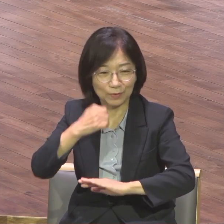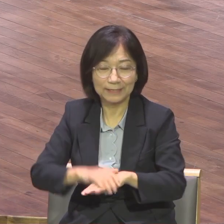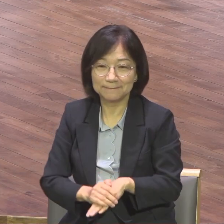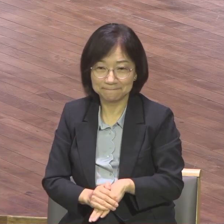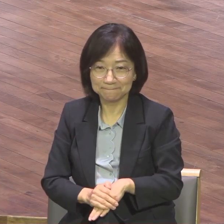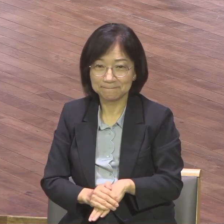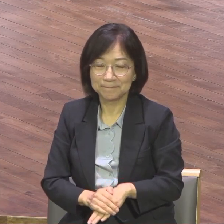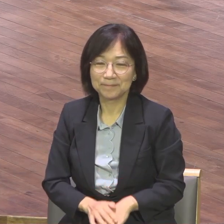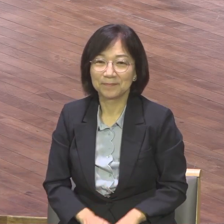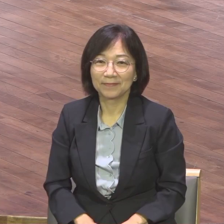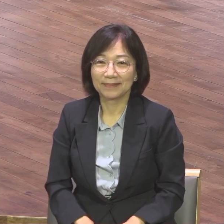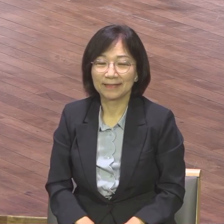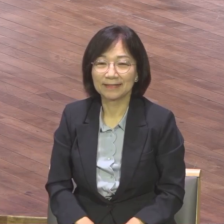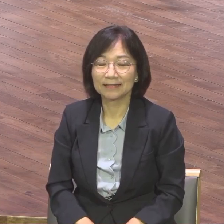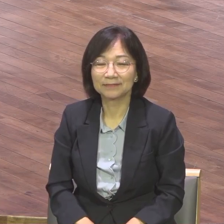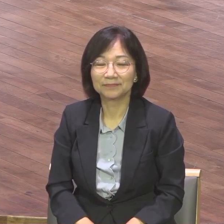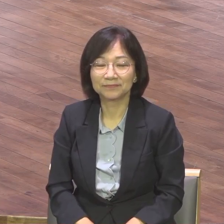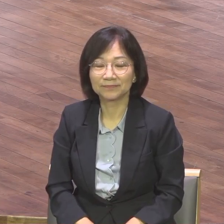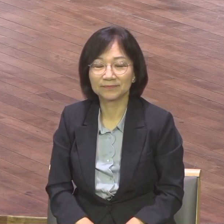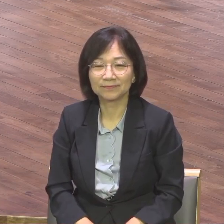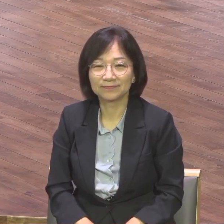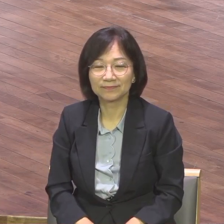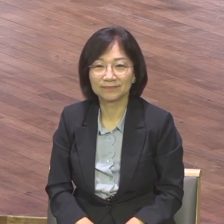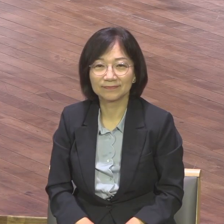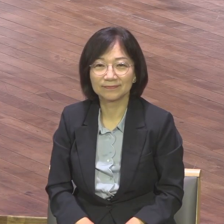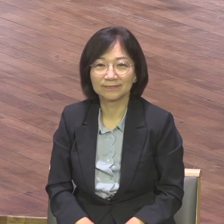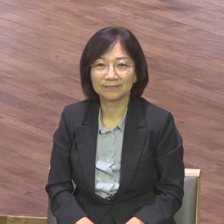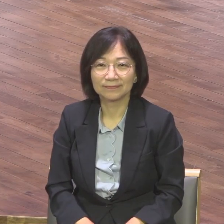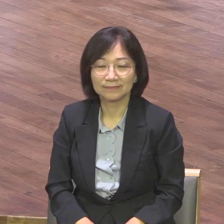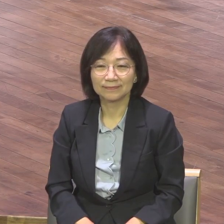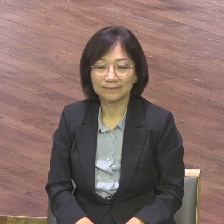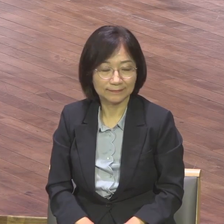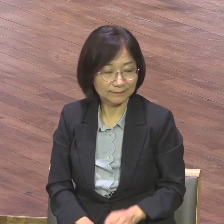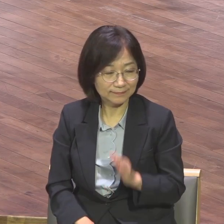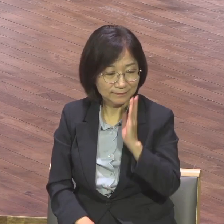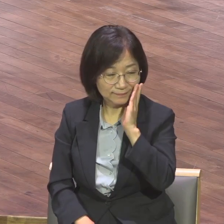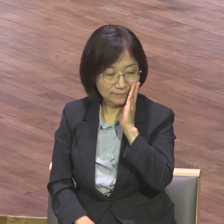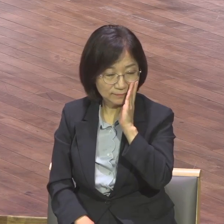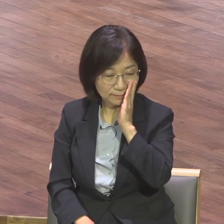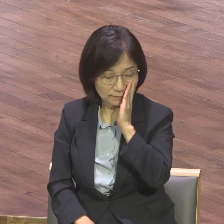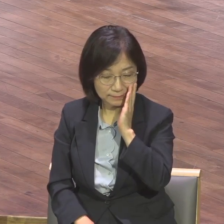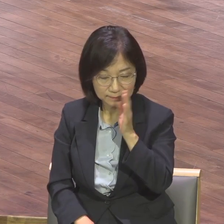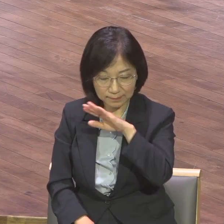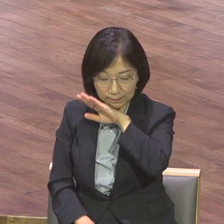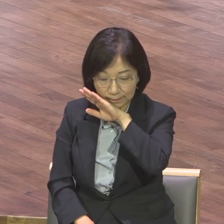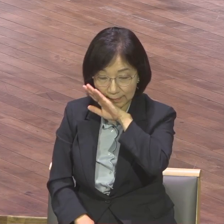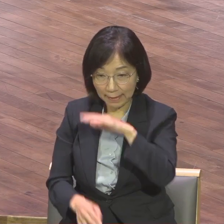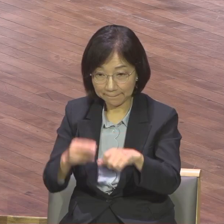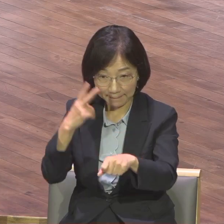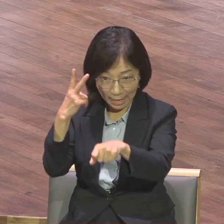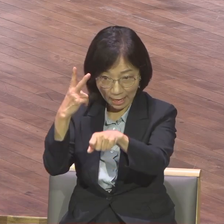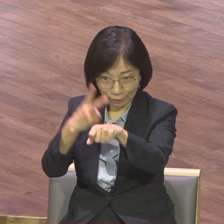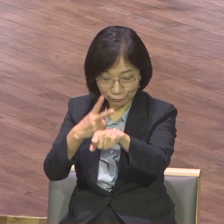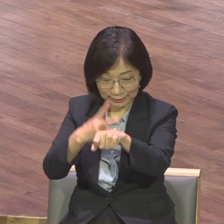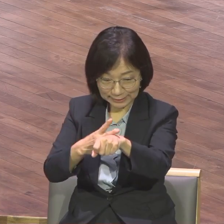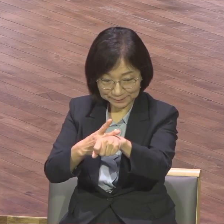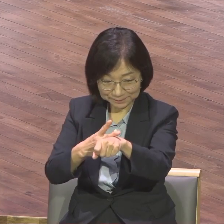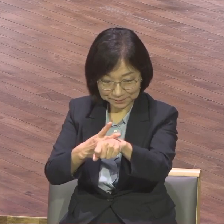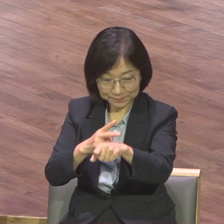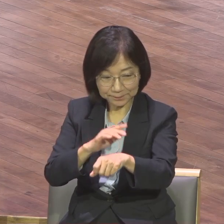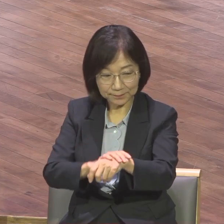않습니다. 아멘. 재앙이 안 온다니까요. 이어지는 본문 내용을 보면 사도 바울이 비시디아 안디옥